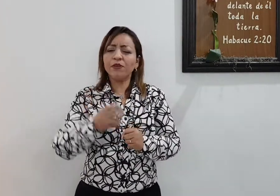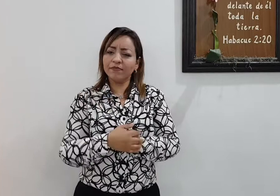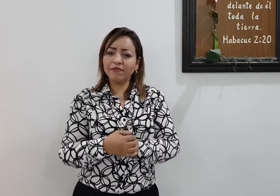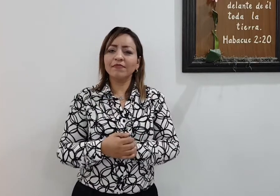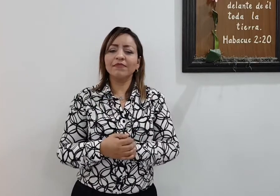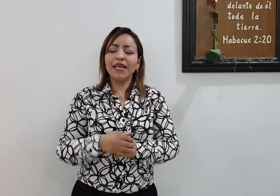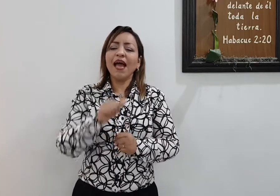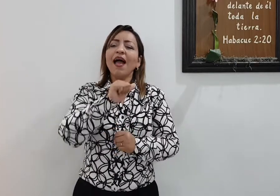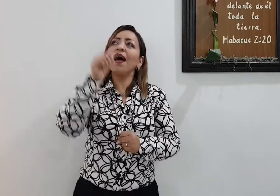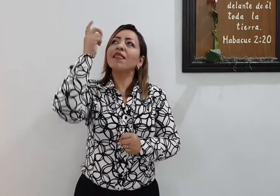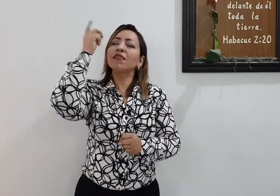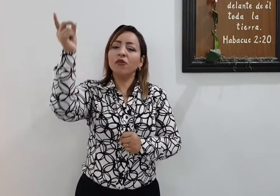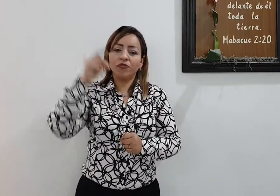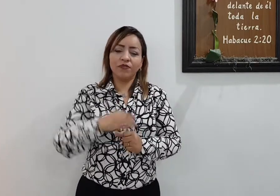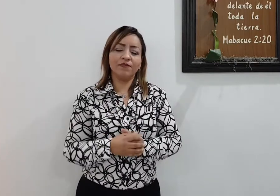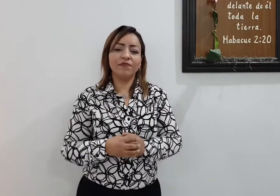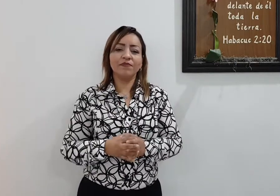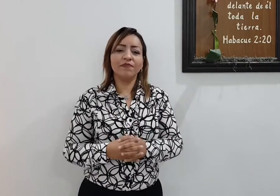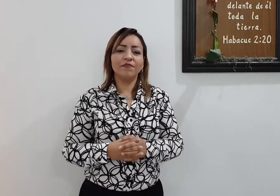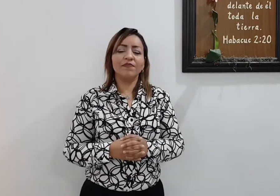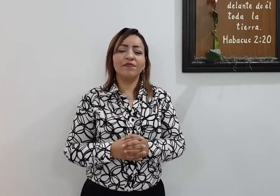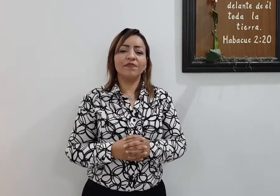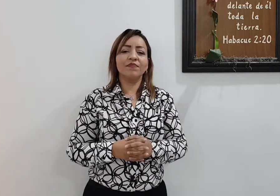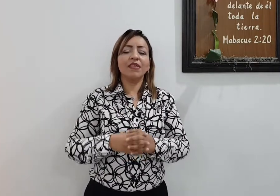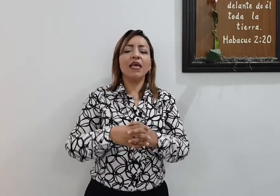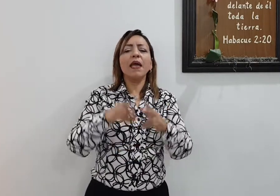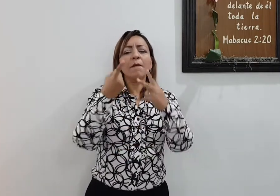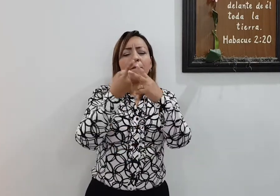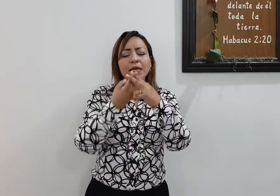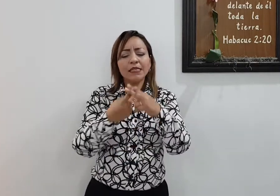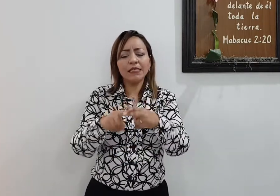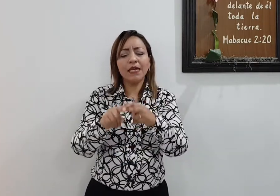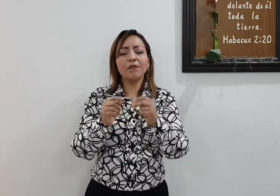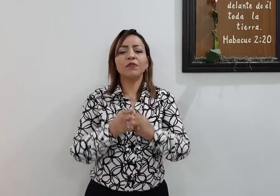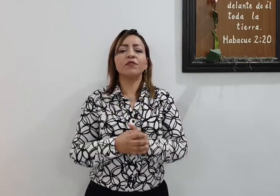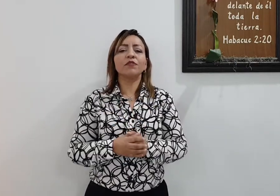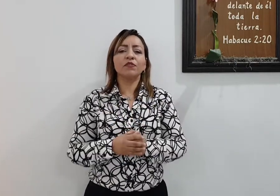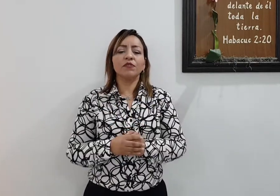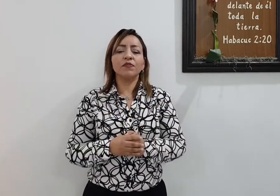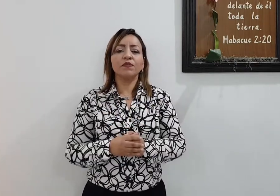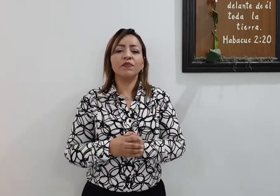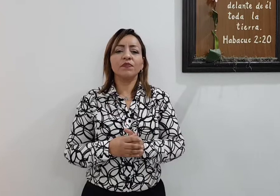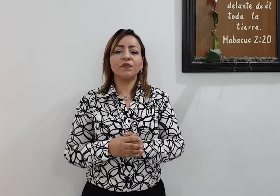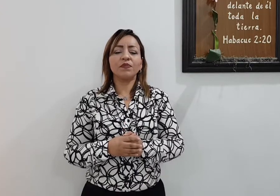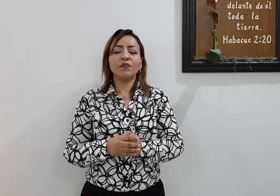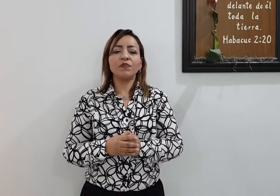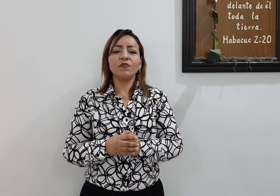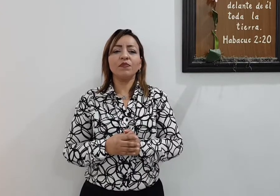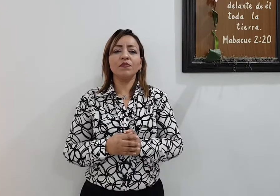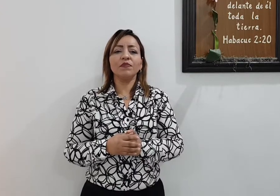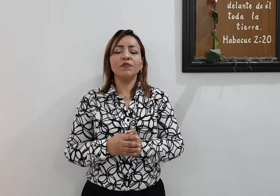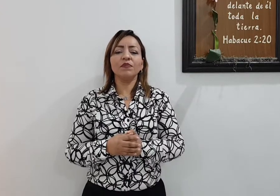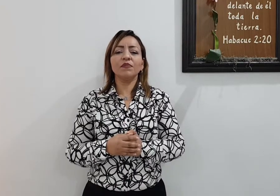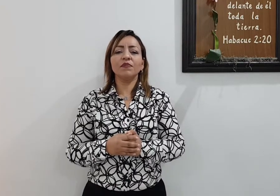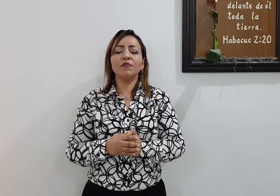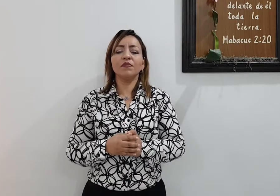puntos excelentes para empezar a reordenar nuestra vida, y hoy cerraremos con este tiempo de escuchando acerca de la